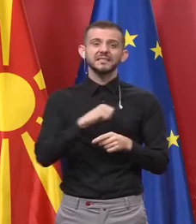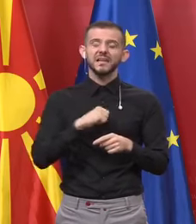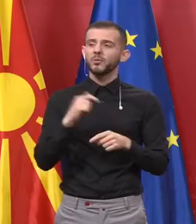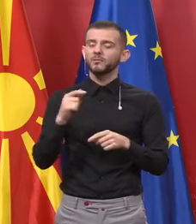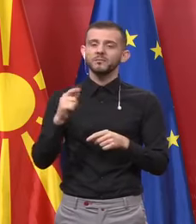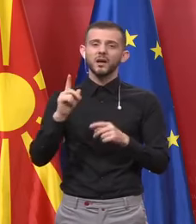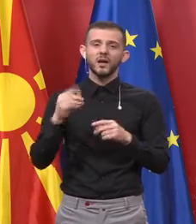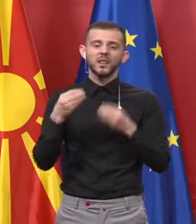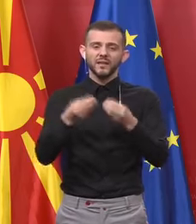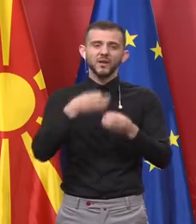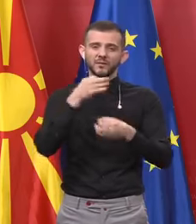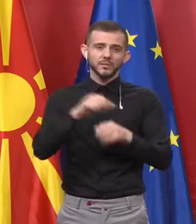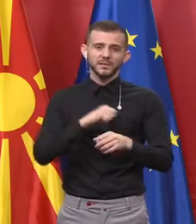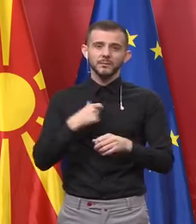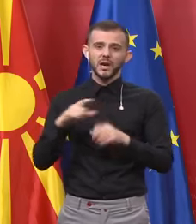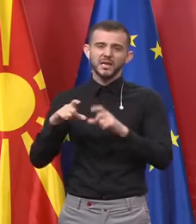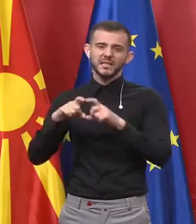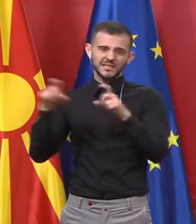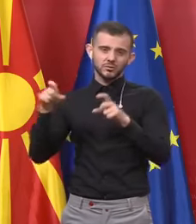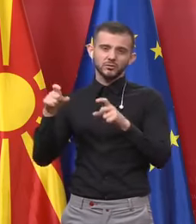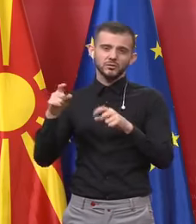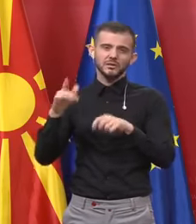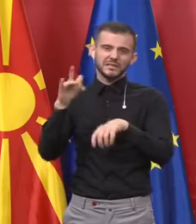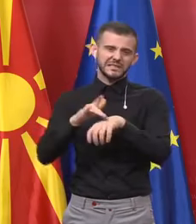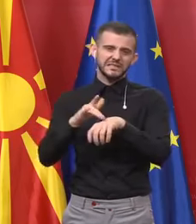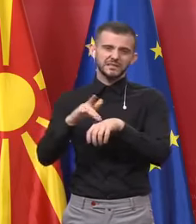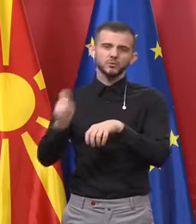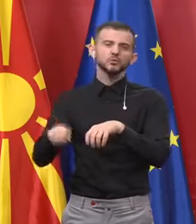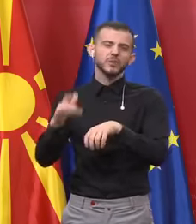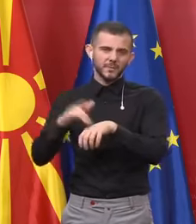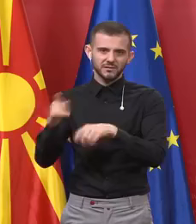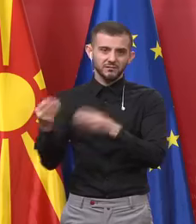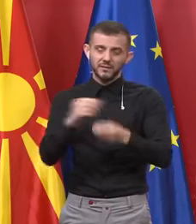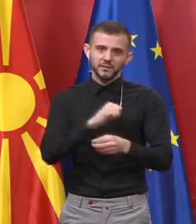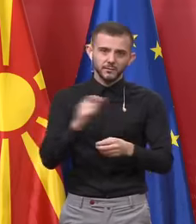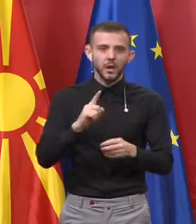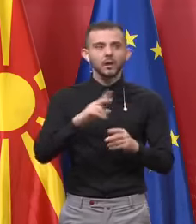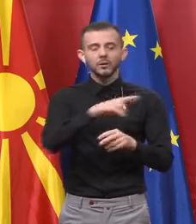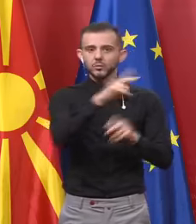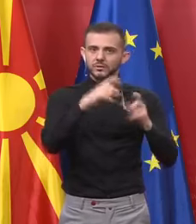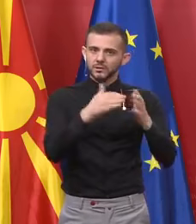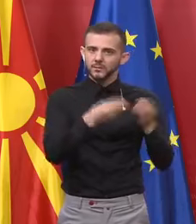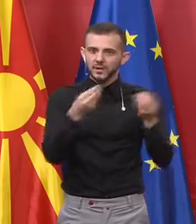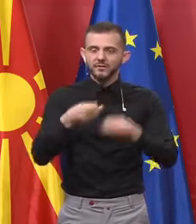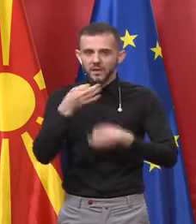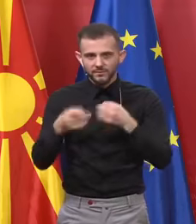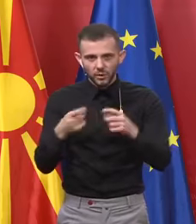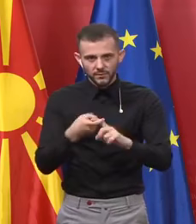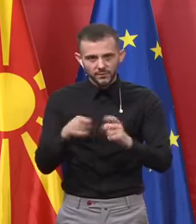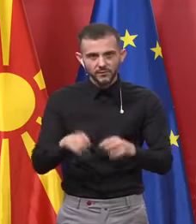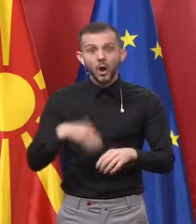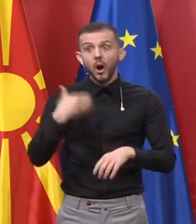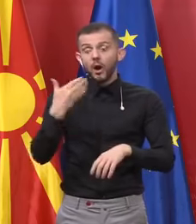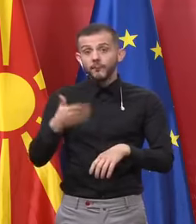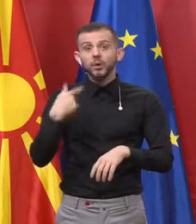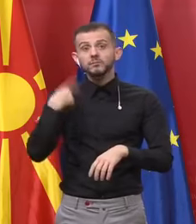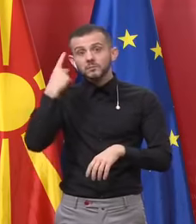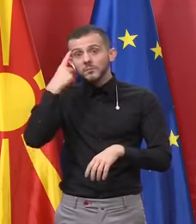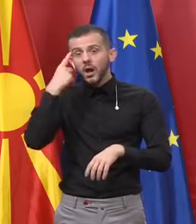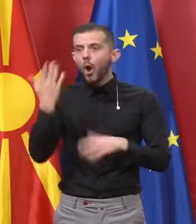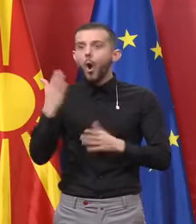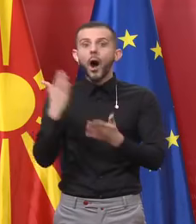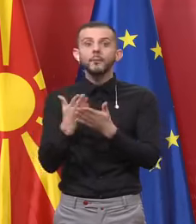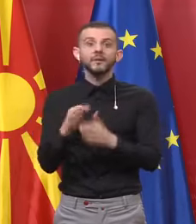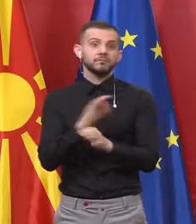Институтот за судска медицина да го утврди. И непосредно после тоа ќе го знаеме времето на смрт, кое што ќе ни